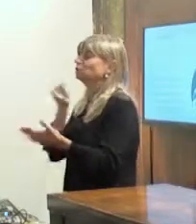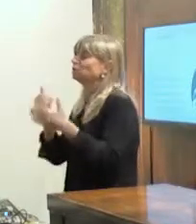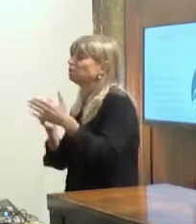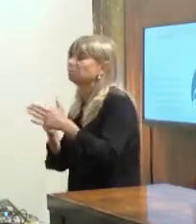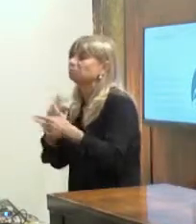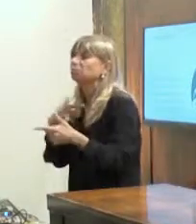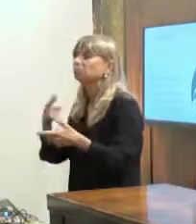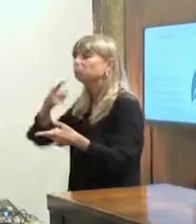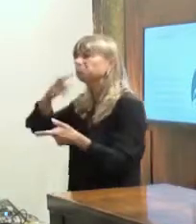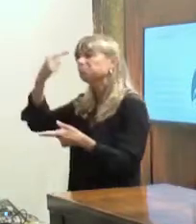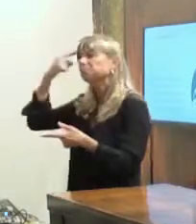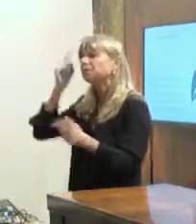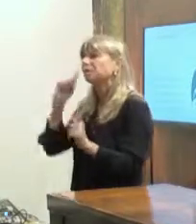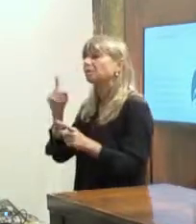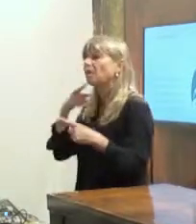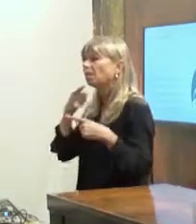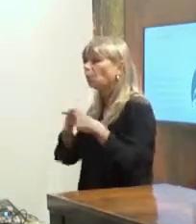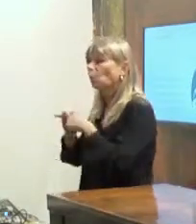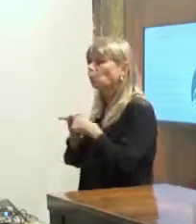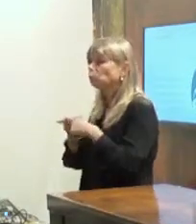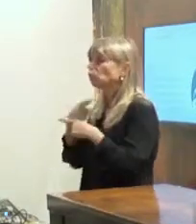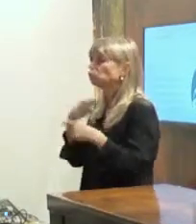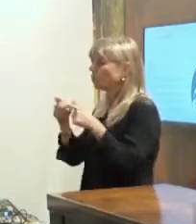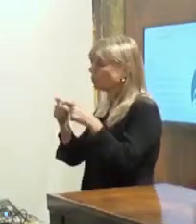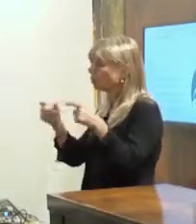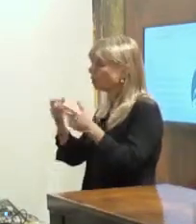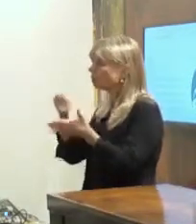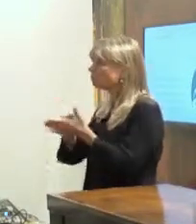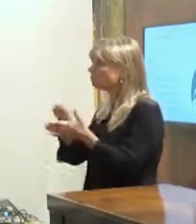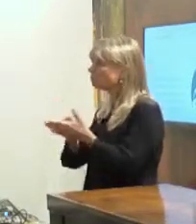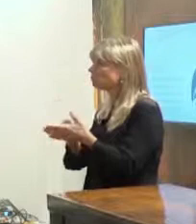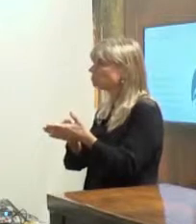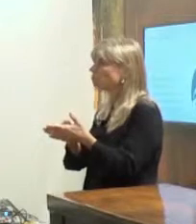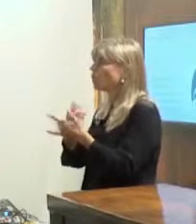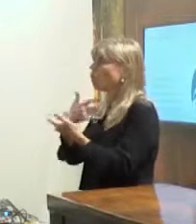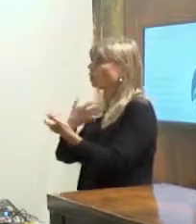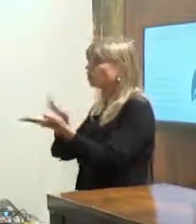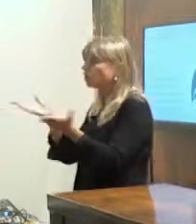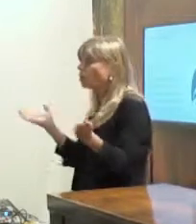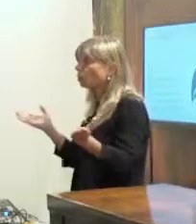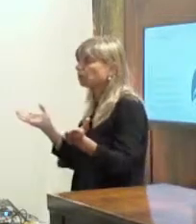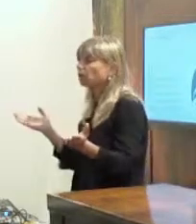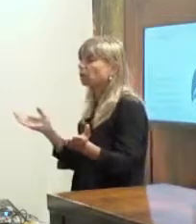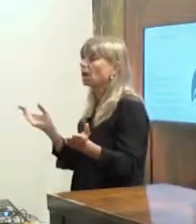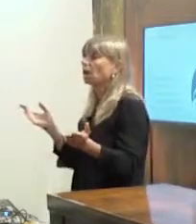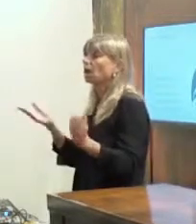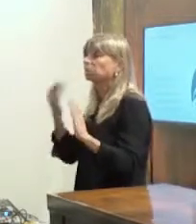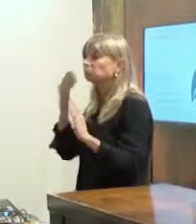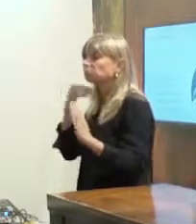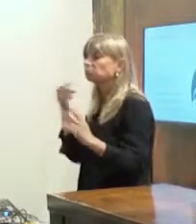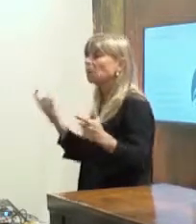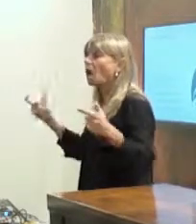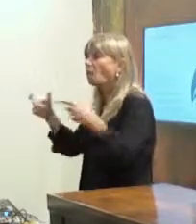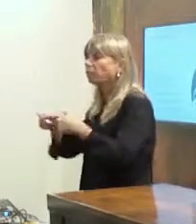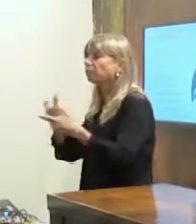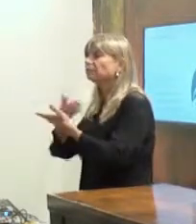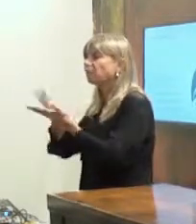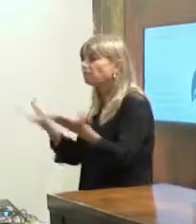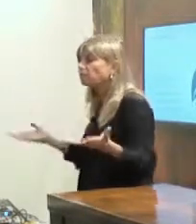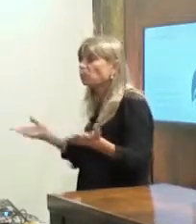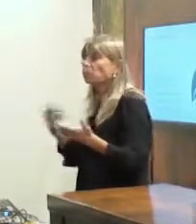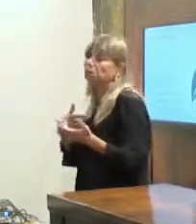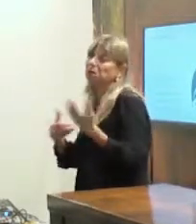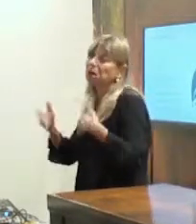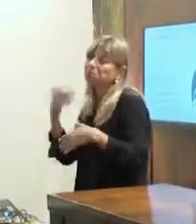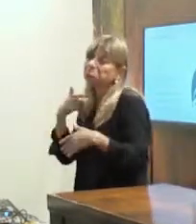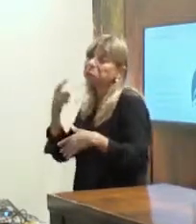la discusión de las tarifas tiene que ser pública. Hubo una audiencia pública que fue objetada por muchas